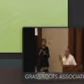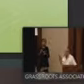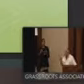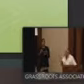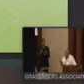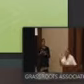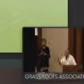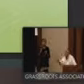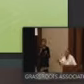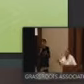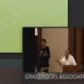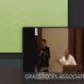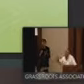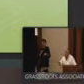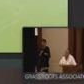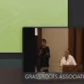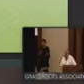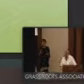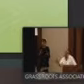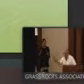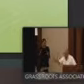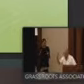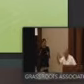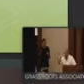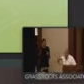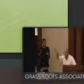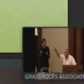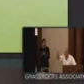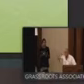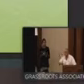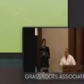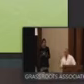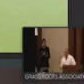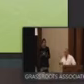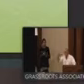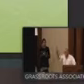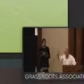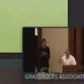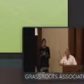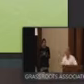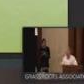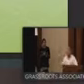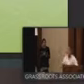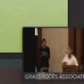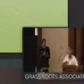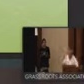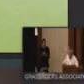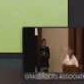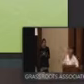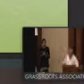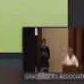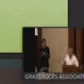Satoshi Omura descubre en el campo de gol de Ito, ¿verdad? Agarra un pato, le envía a Campbell, a su amigo Campbell. Y le dice